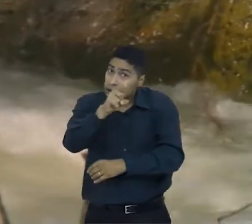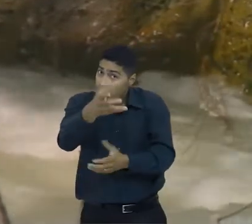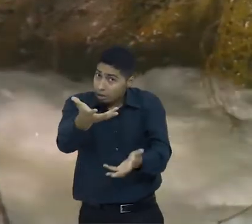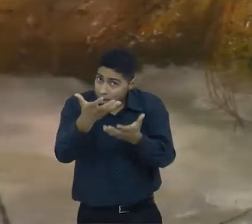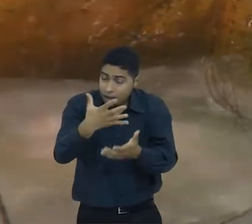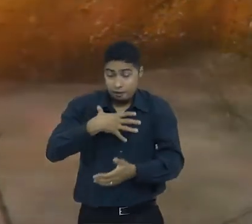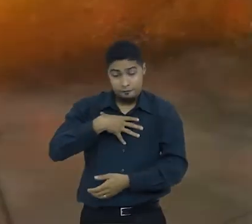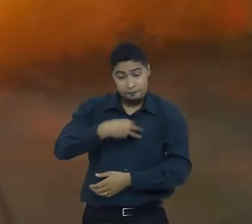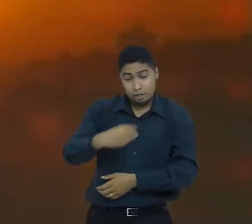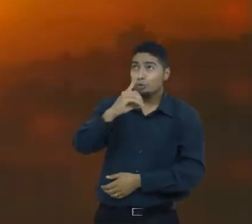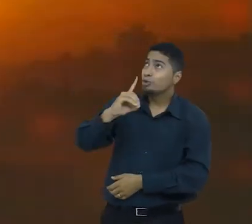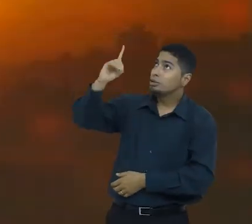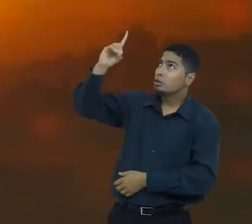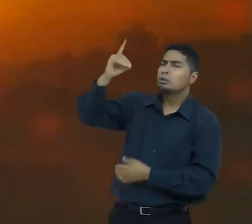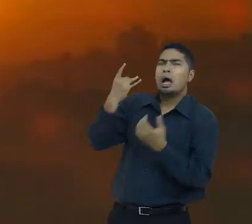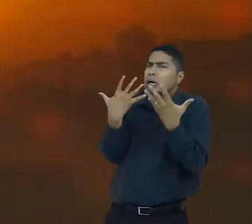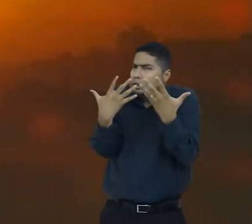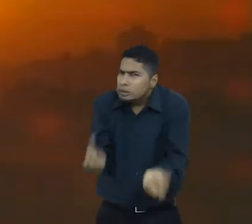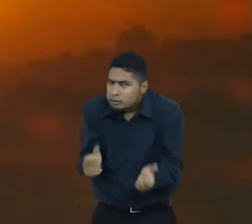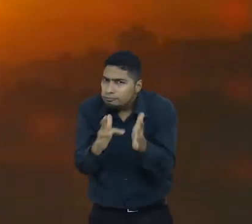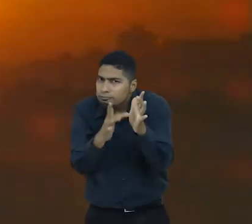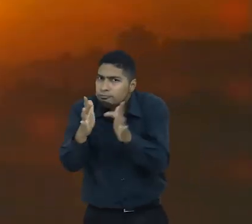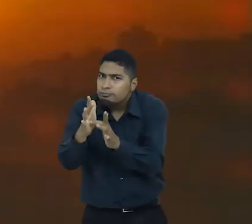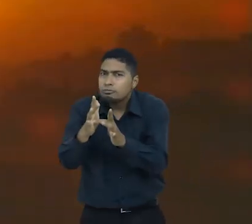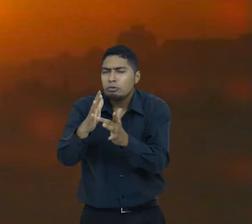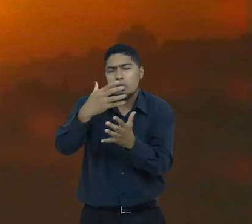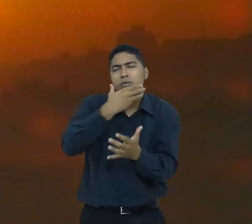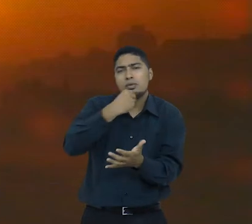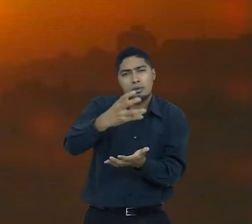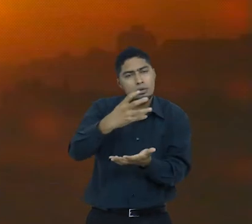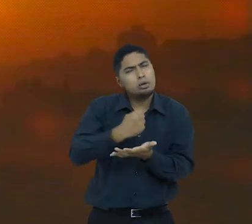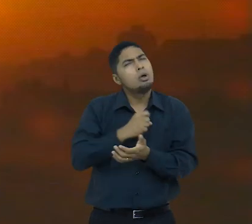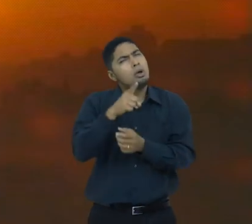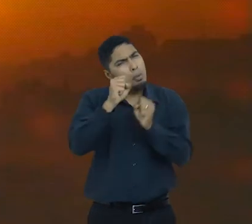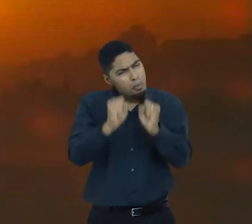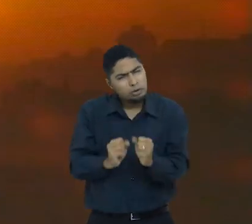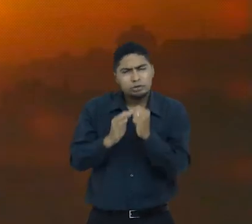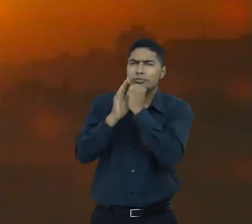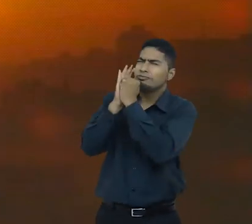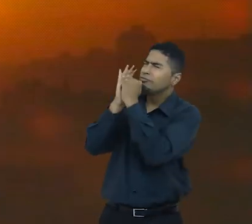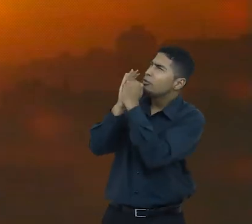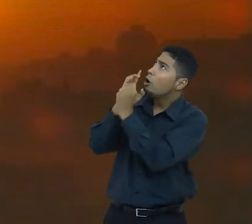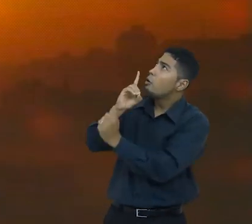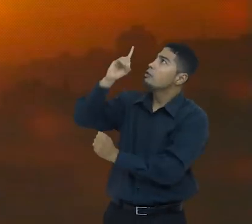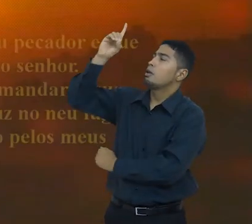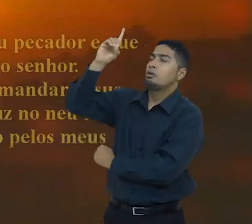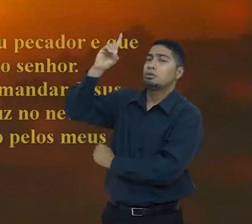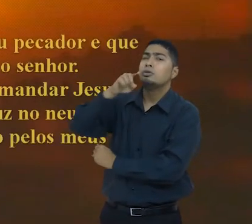filho de Deus e quer aceitar a Jesus como seu Salvador, converse então com Deus neste instante. Você pode